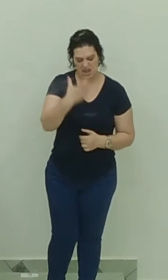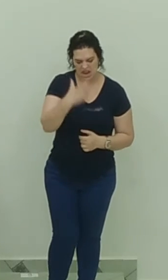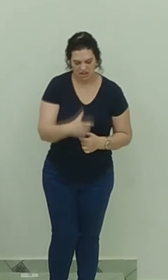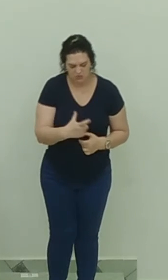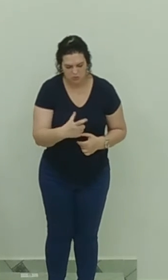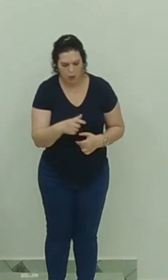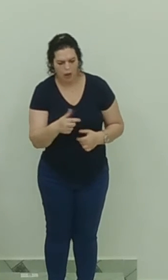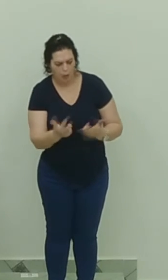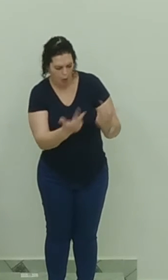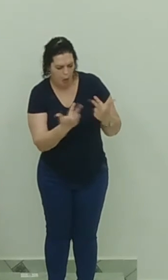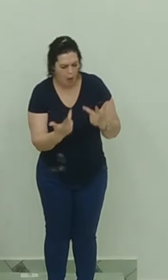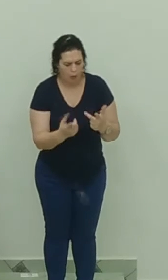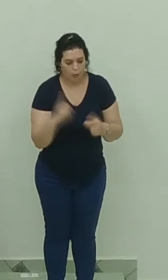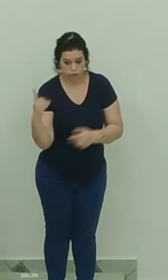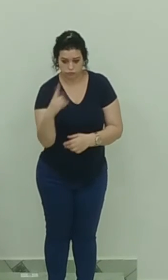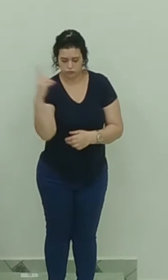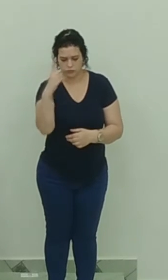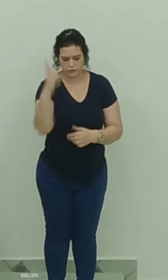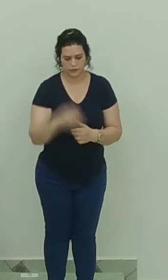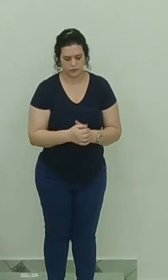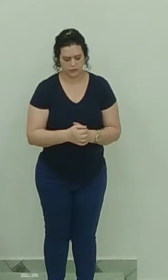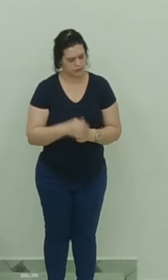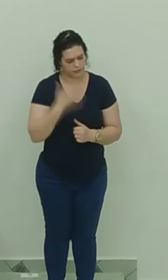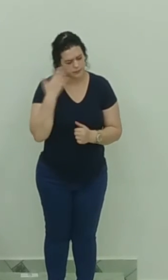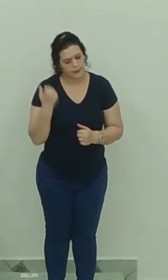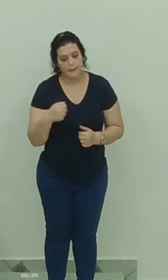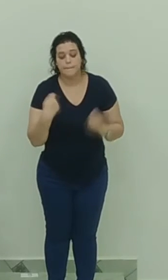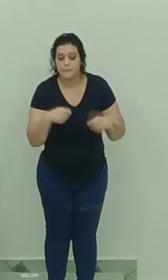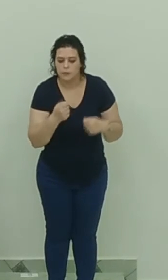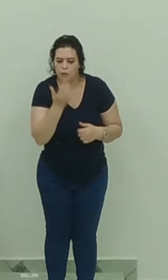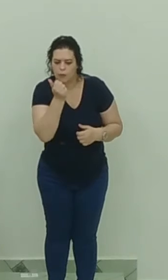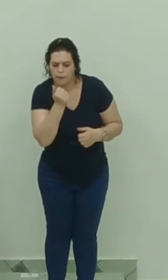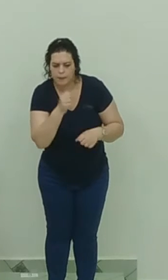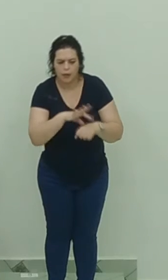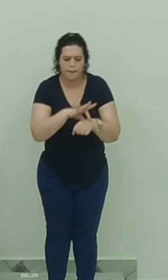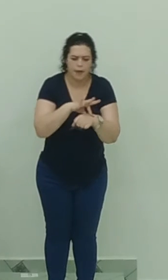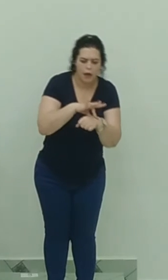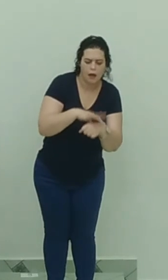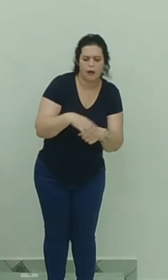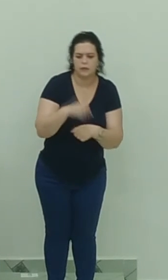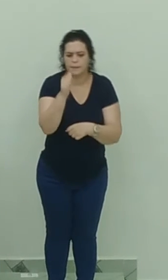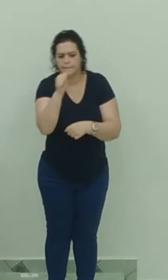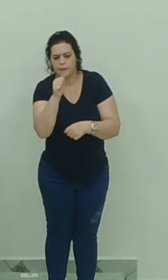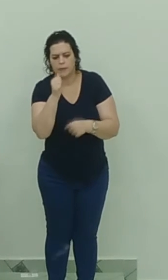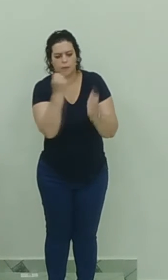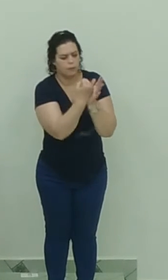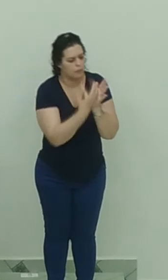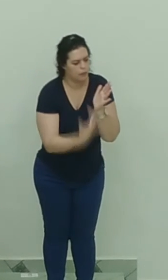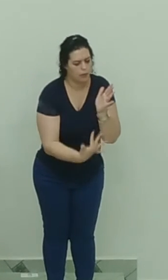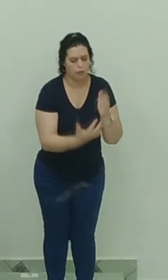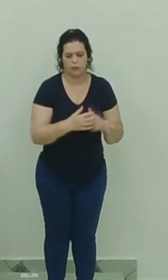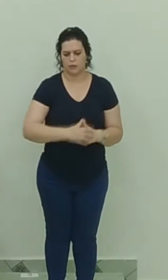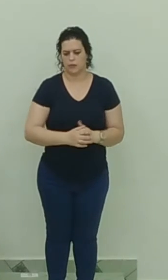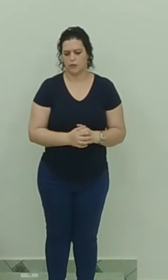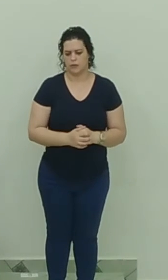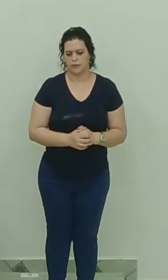Vocês devem comer da minha carne, beber do meu sangue. Deve depender de mim. E foi